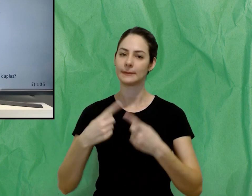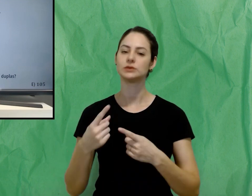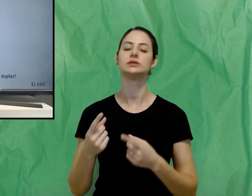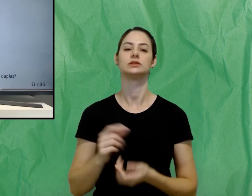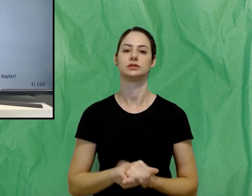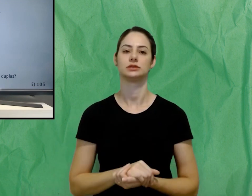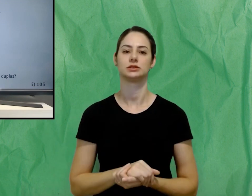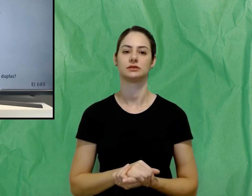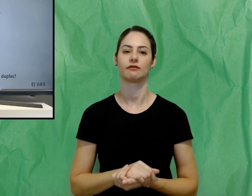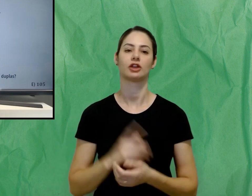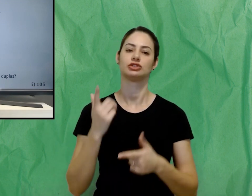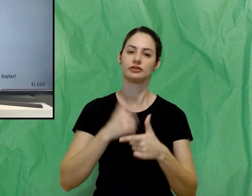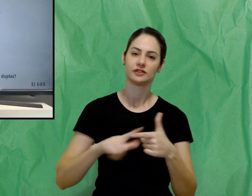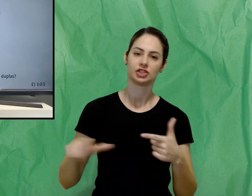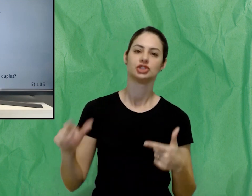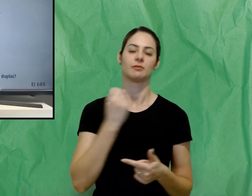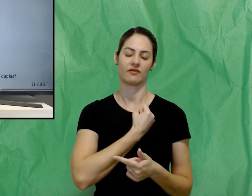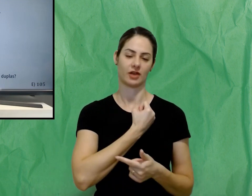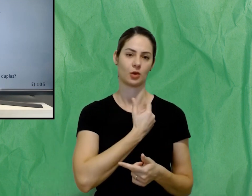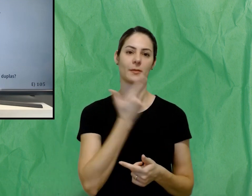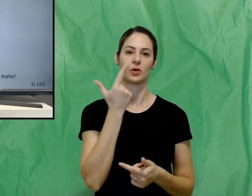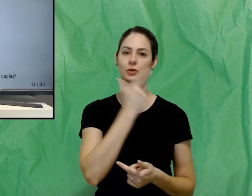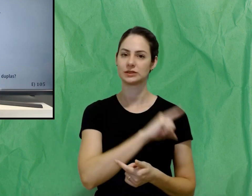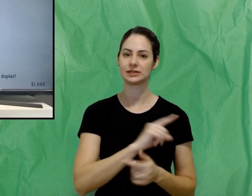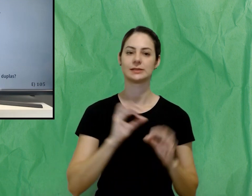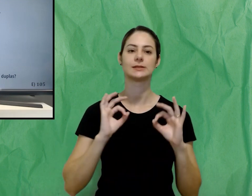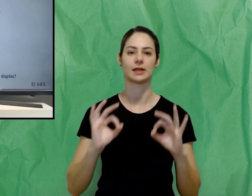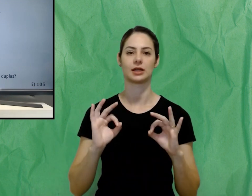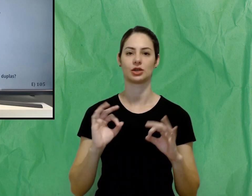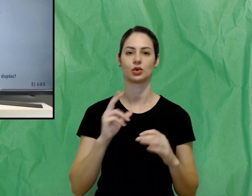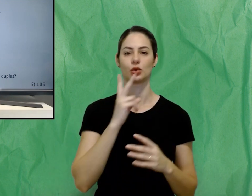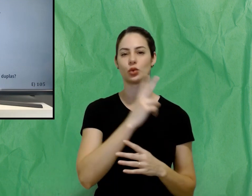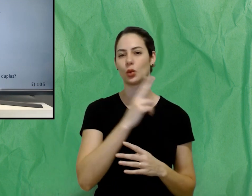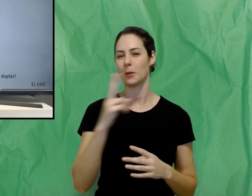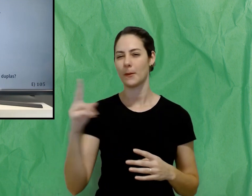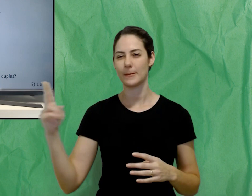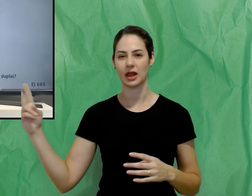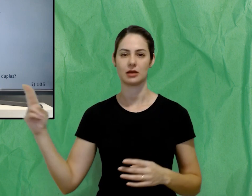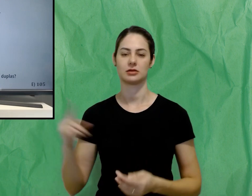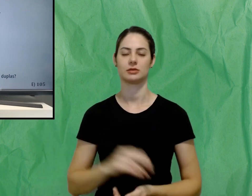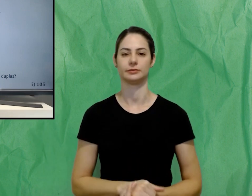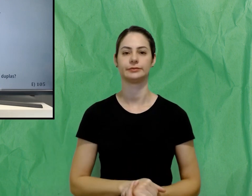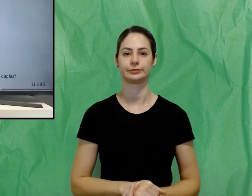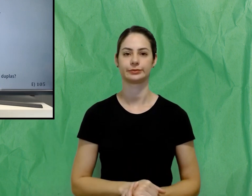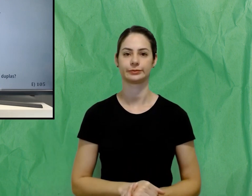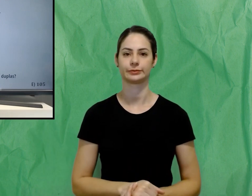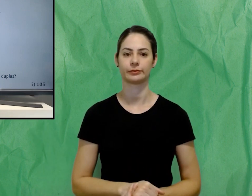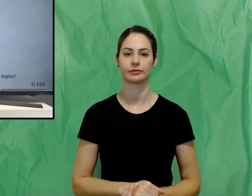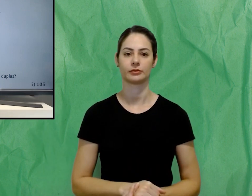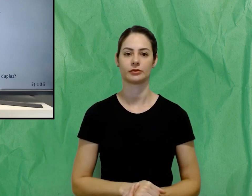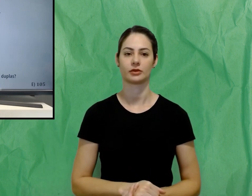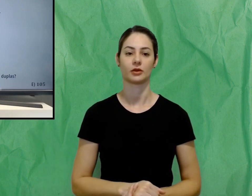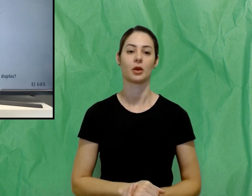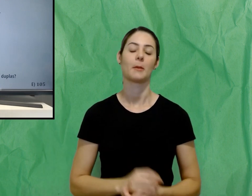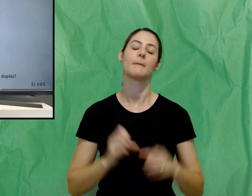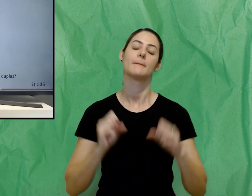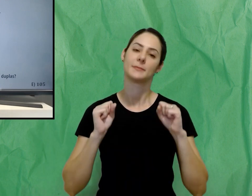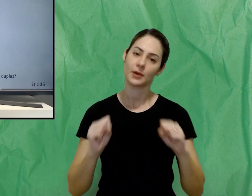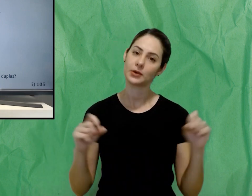por determinados valores para poder formar as duplas sem essa ordenação. Poderíamos também